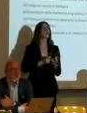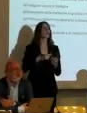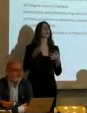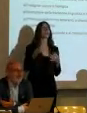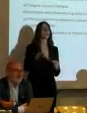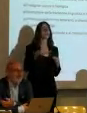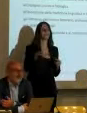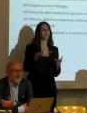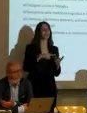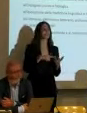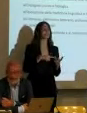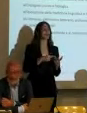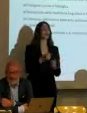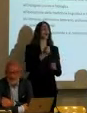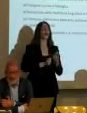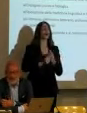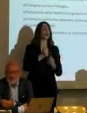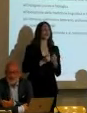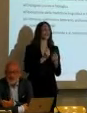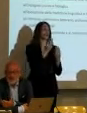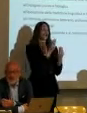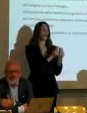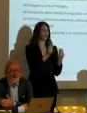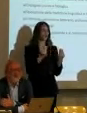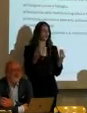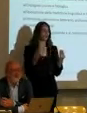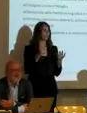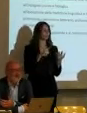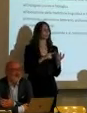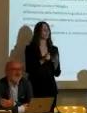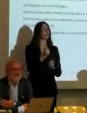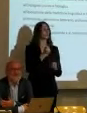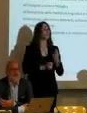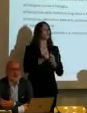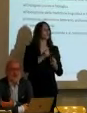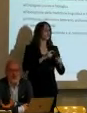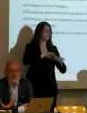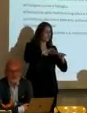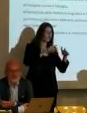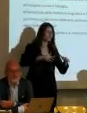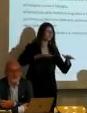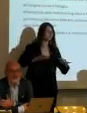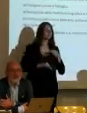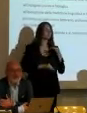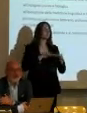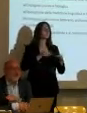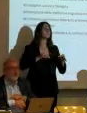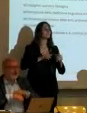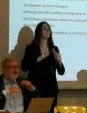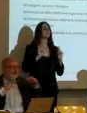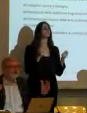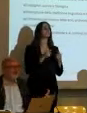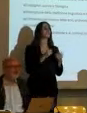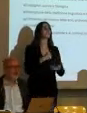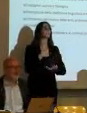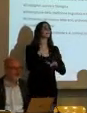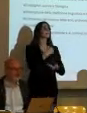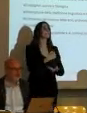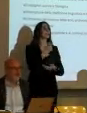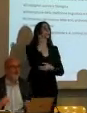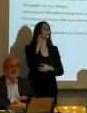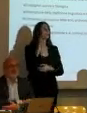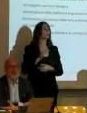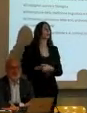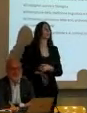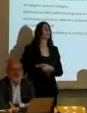cartografiche, monumentali, materiali, paesistiche, orali, mediatiche, il patrimonio culturale è come una montagna